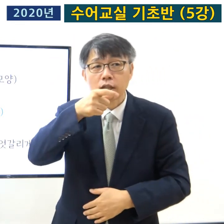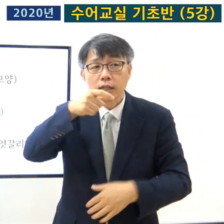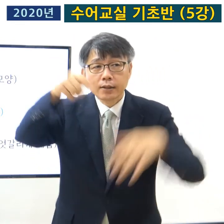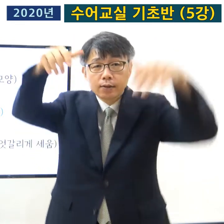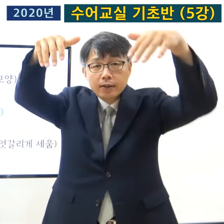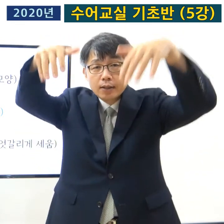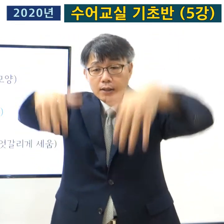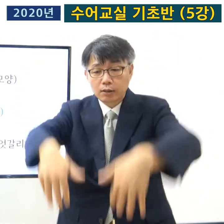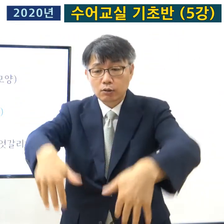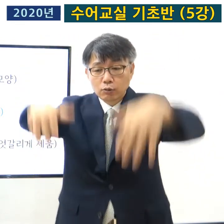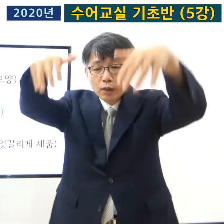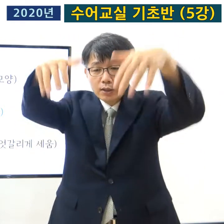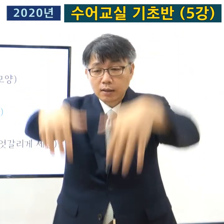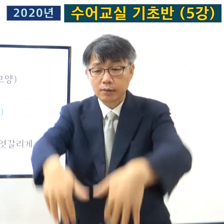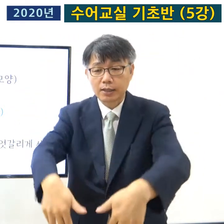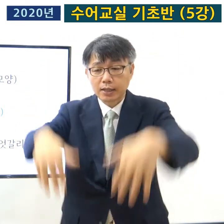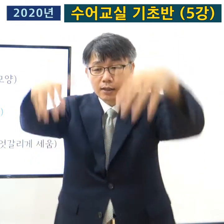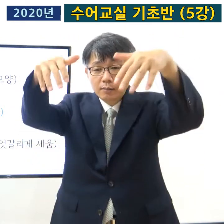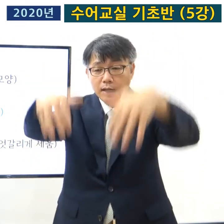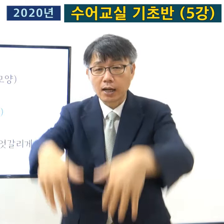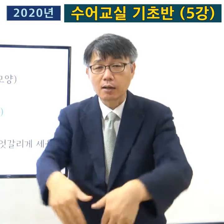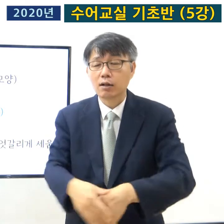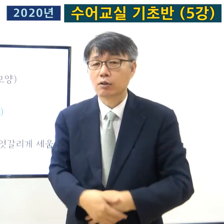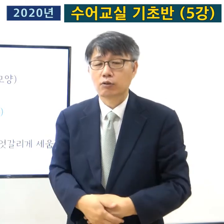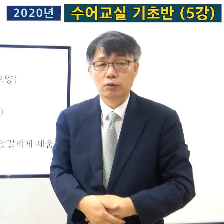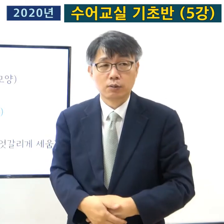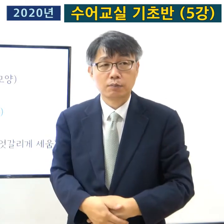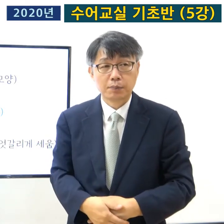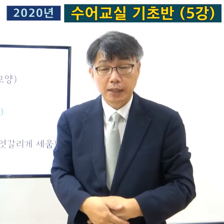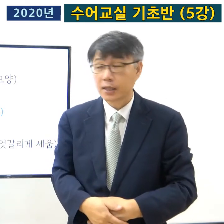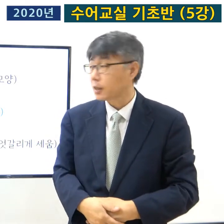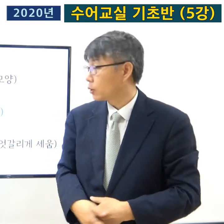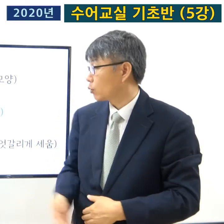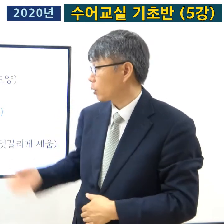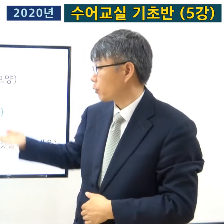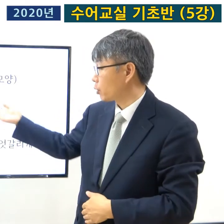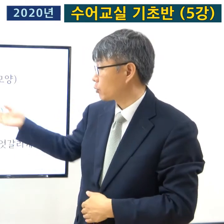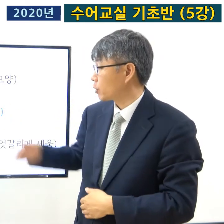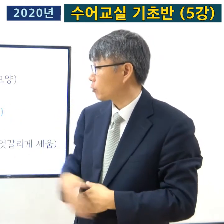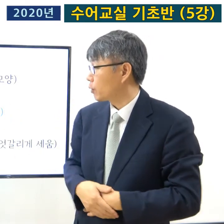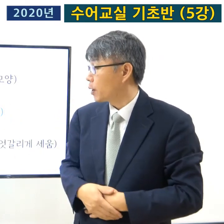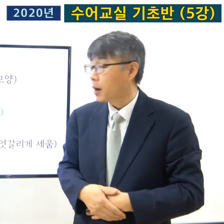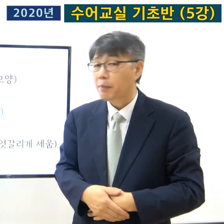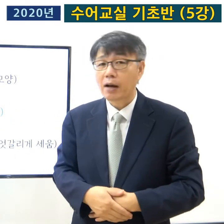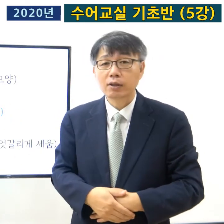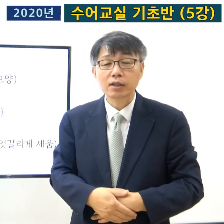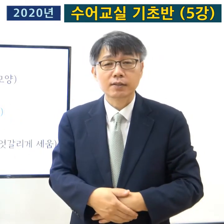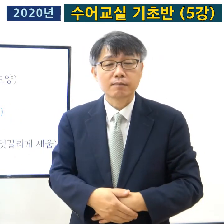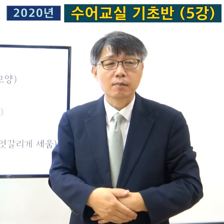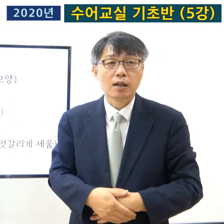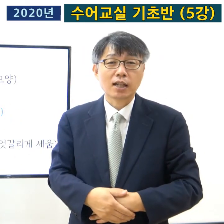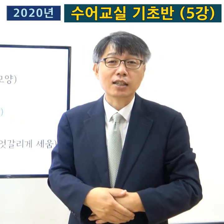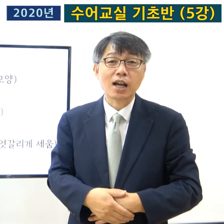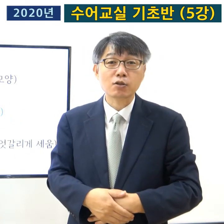물이 쏟아지는 겁니다. 내리는 겁니다. 비 이렇게 표현해 주시면 되고요. 바위는